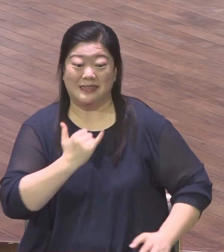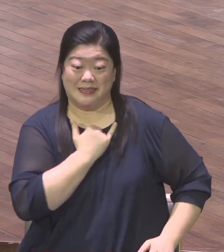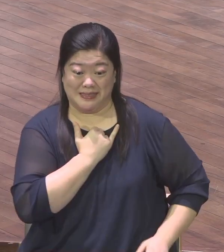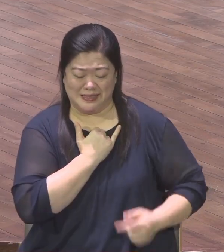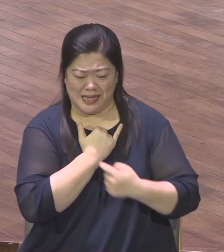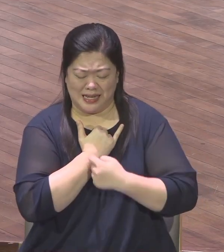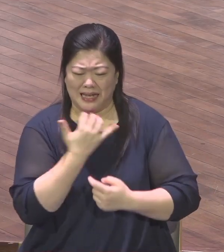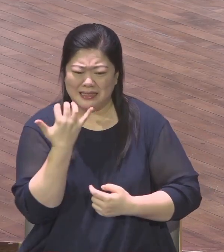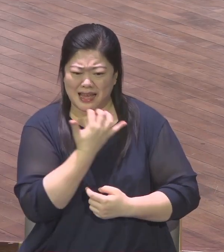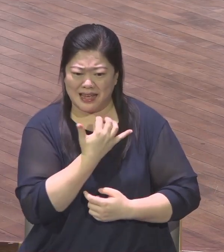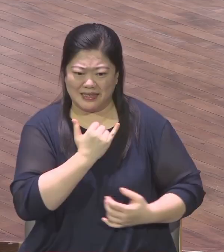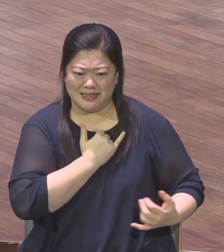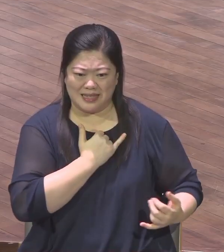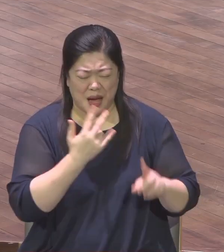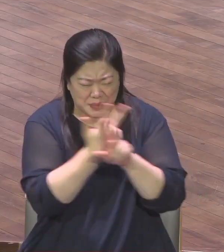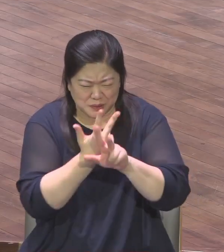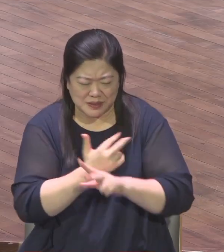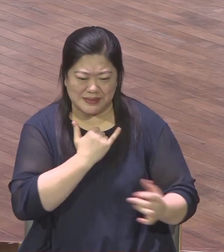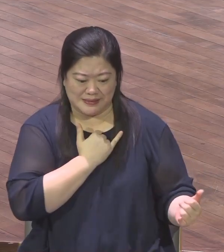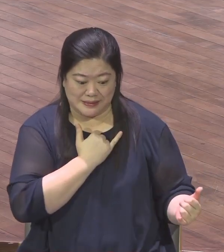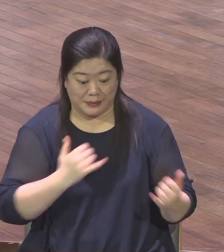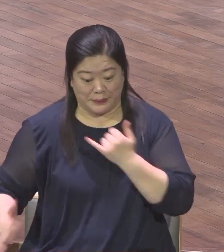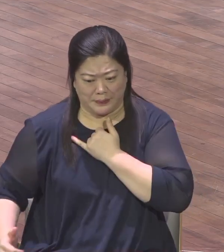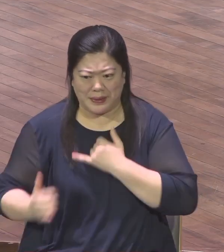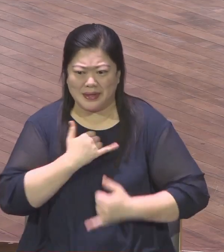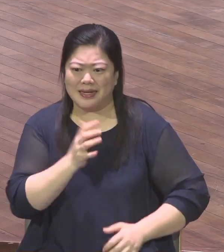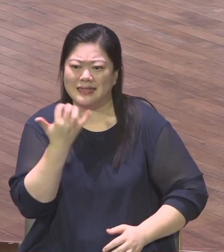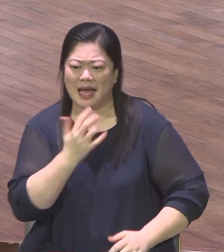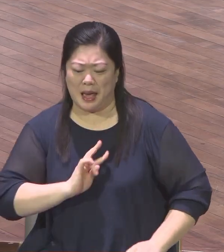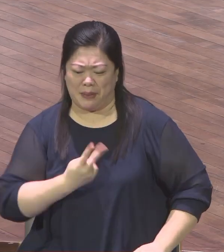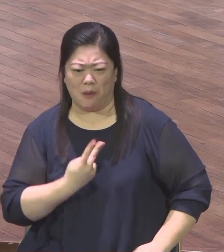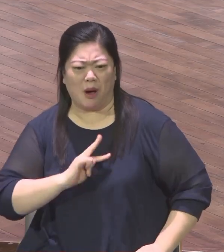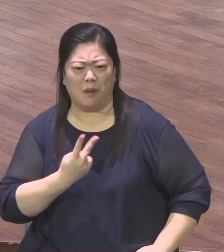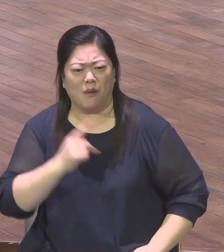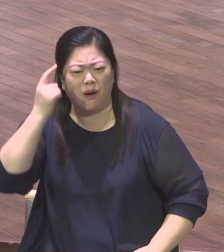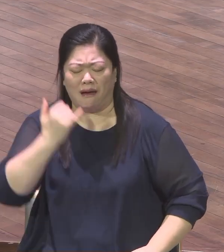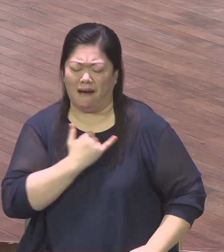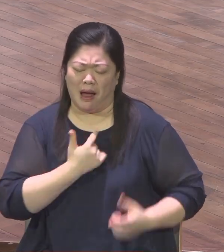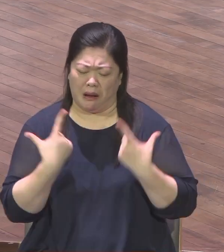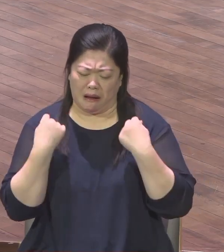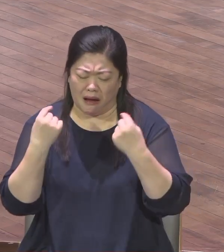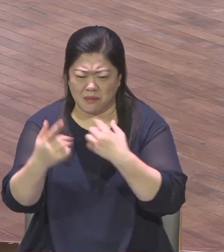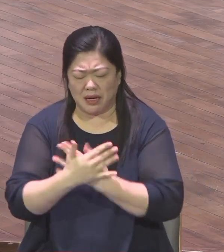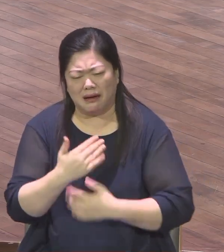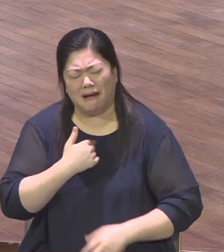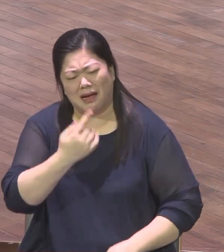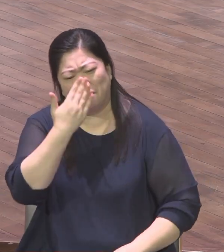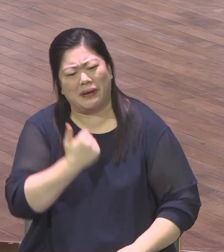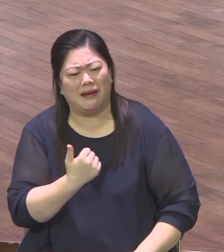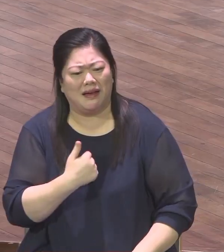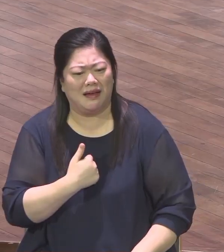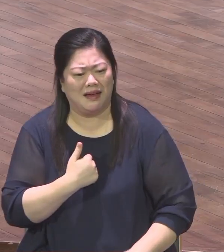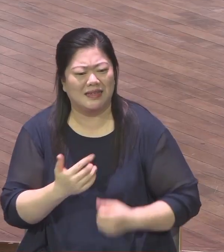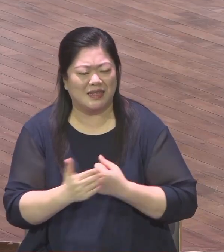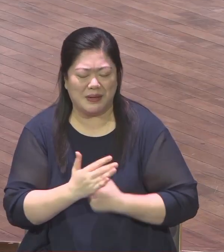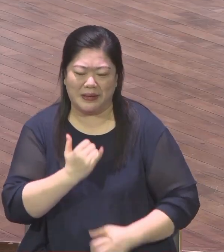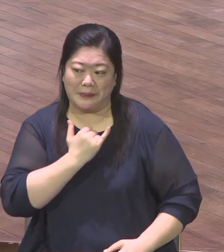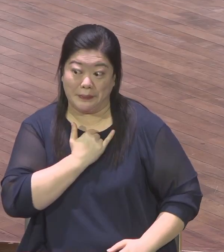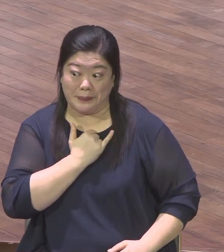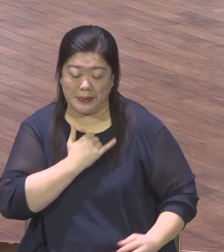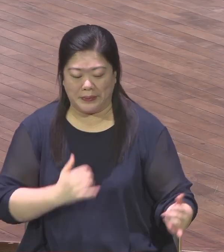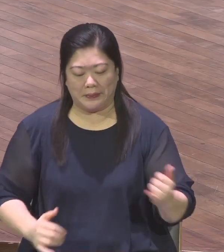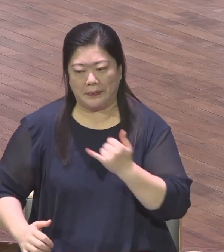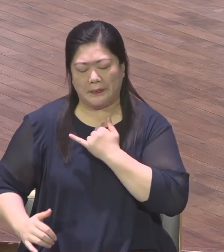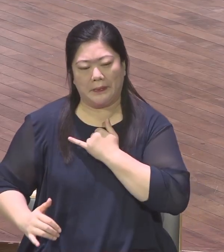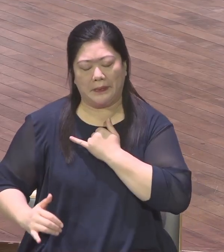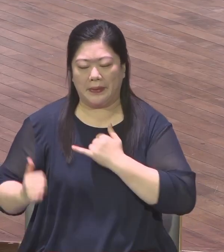매면 교인들이 식상을 하잖아요. 그래서 좀 이렇게 바꿔가면서 이렇게 넥타이도 뭘 맸지 이렇게 바꿔내는데, 그 넥타이를